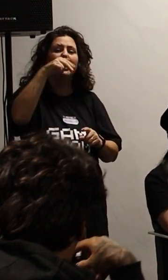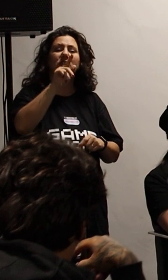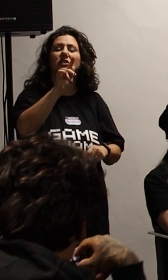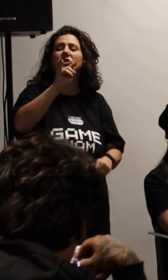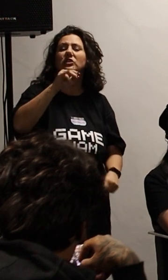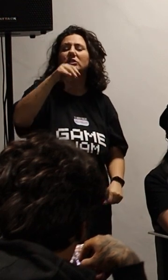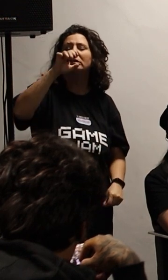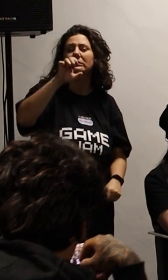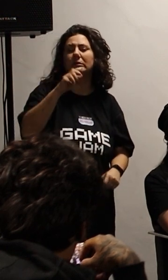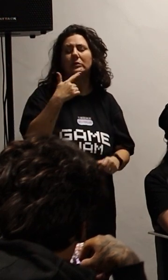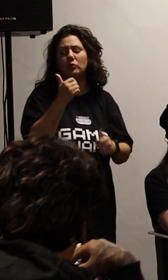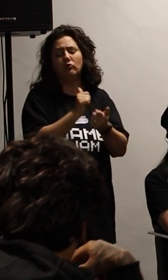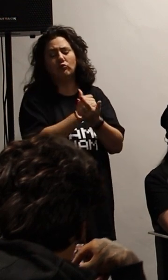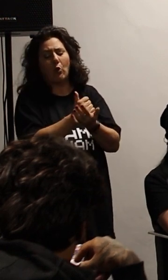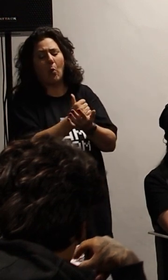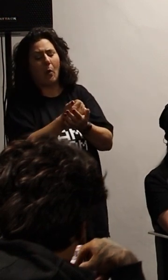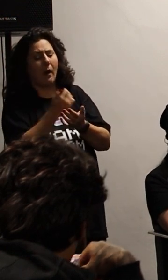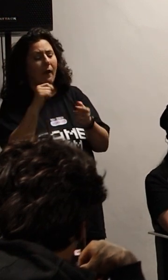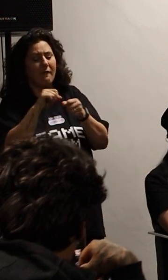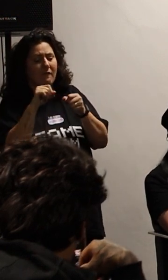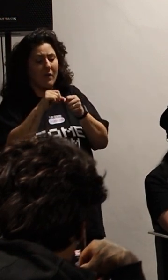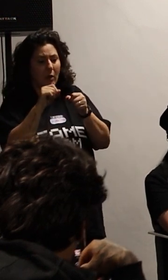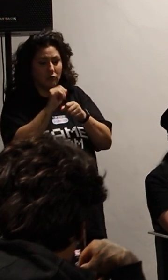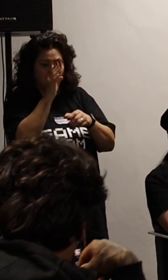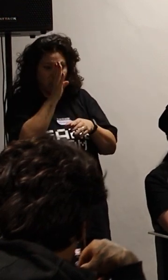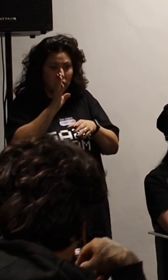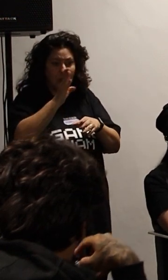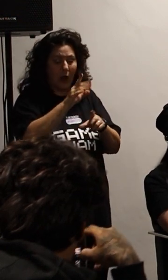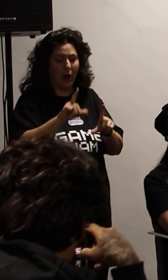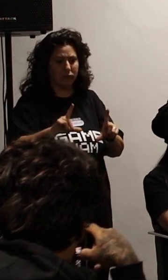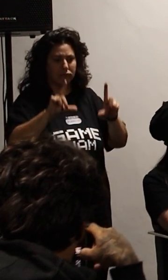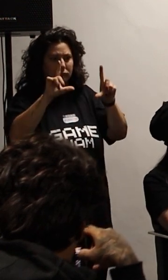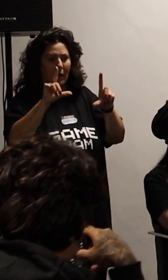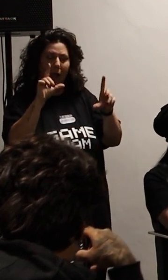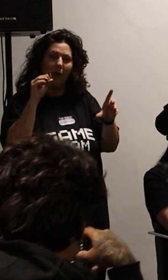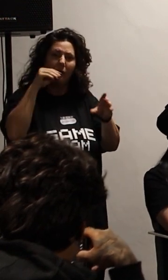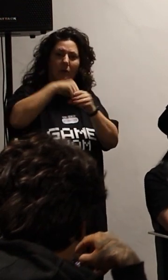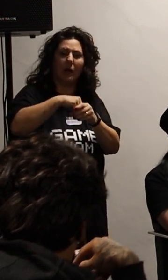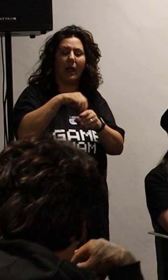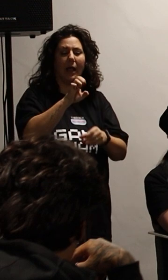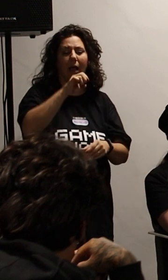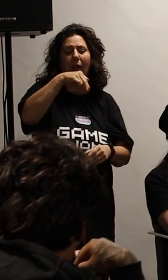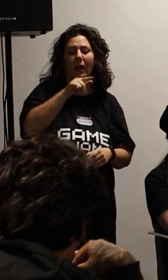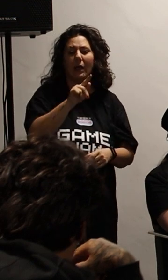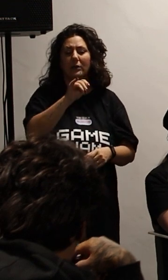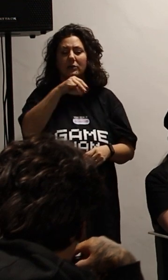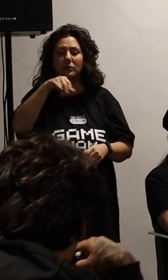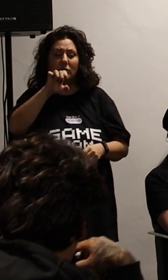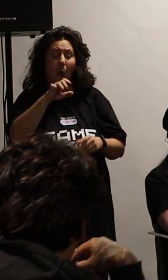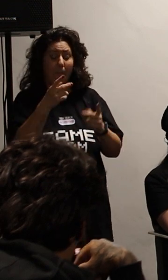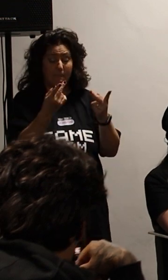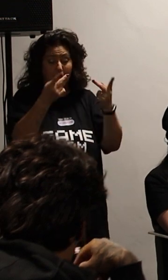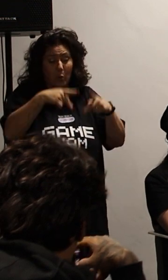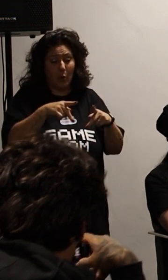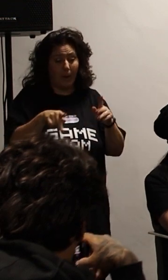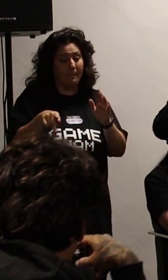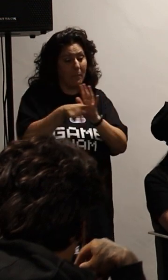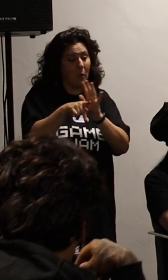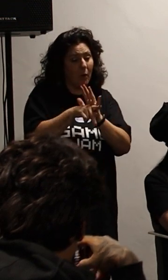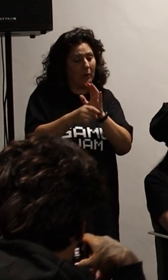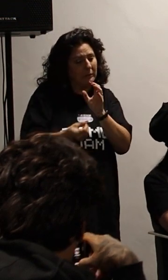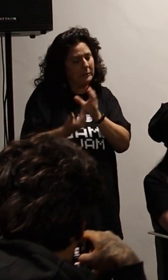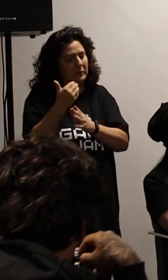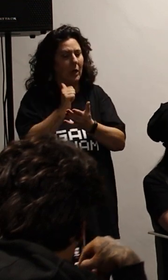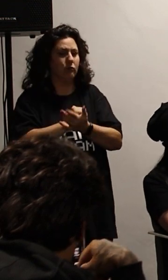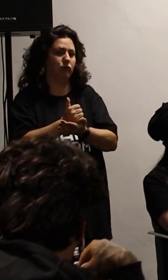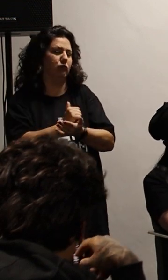tela de programação, num prompt lá. Ele é feito dentro de uma engine, que é um programa para criação de jogos,